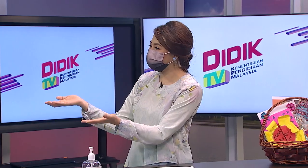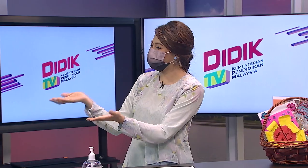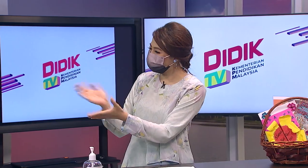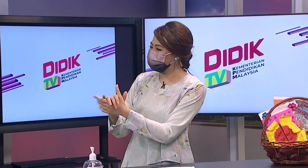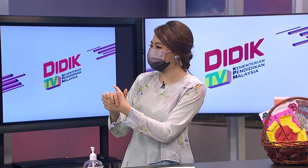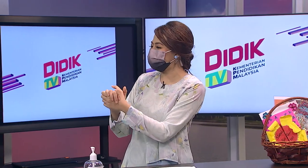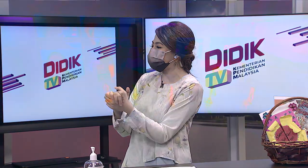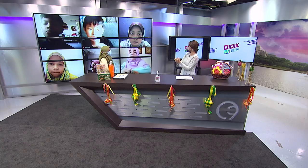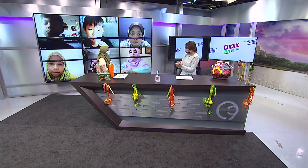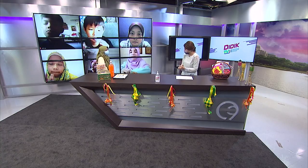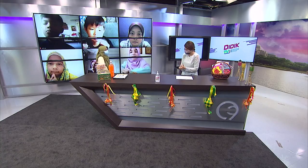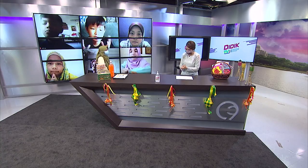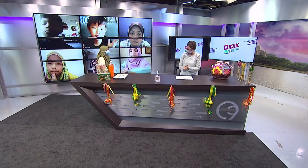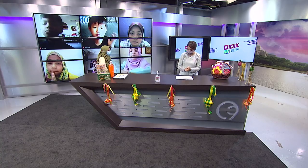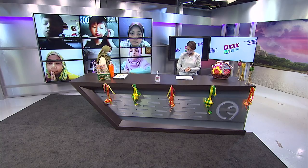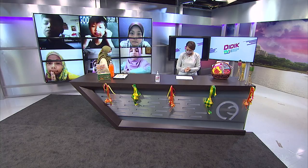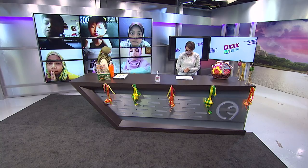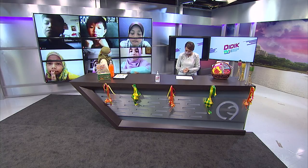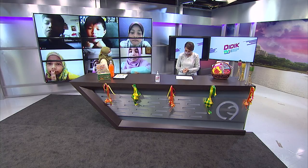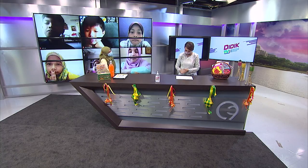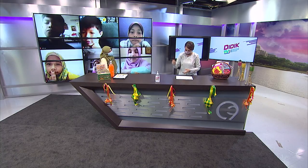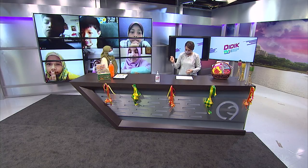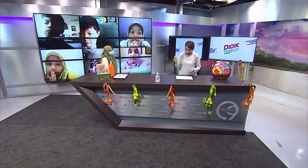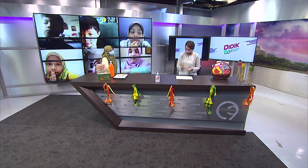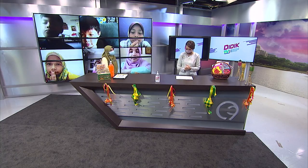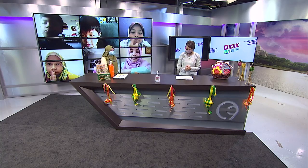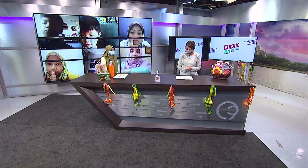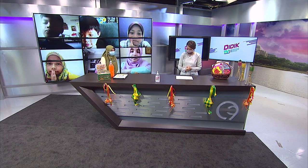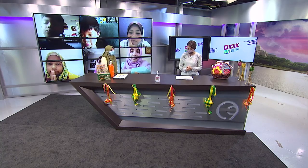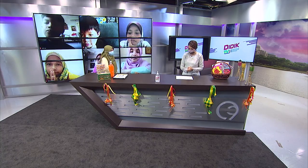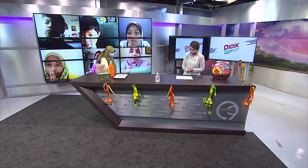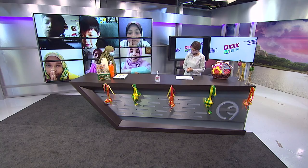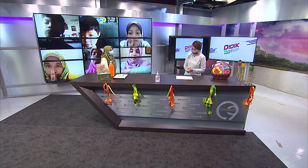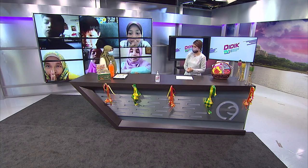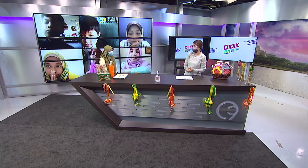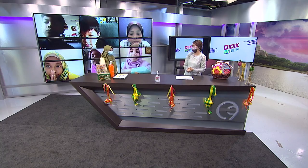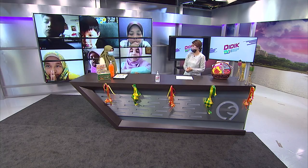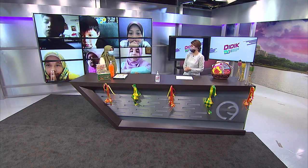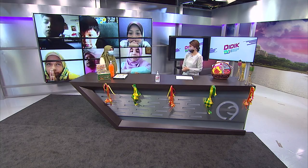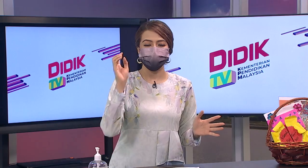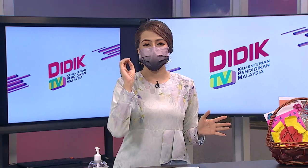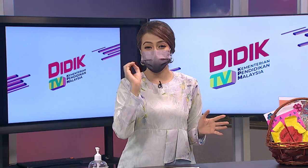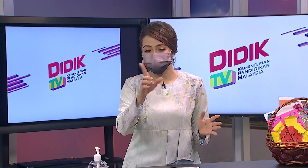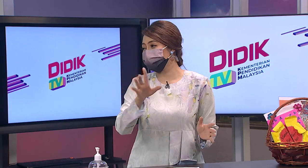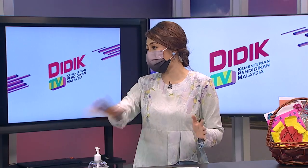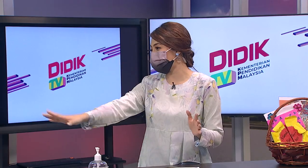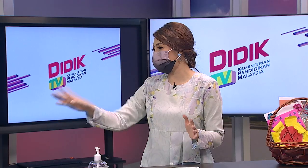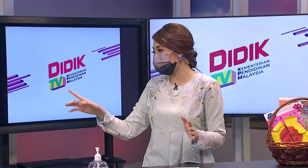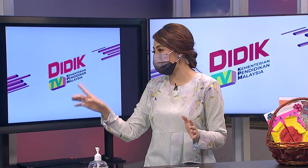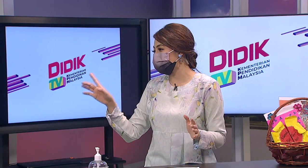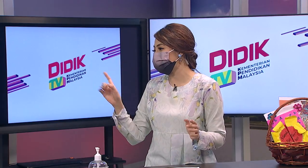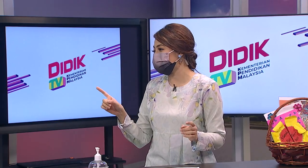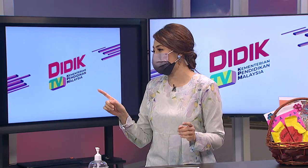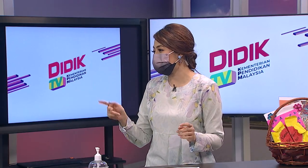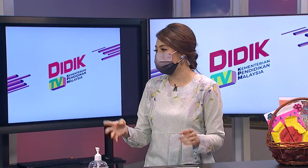cikgu yang comel juga, Azliana daripada Sekolah Pendidikan Khas Jalan Pil KL. Yeah. Baik. Dan jangan lupa yang